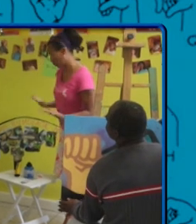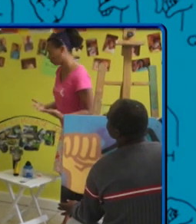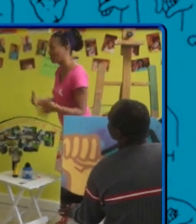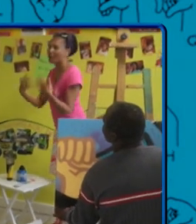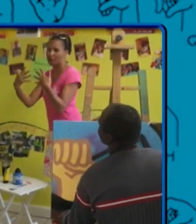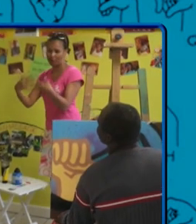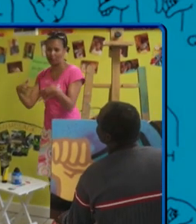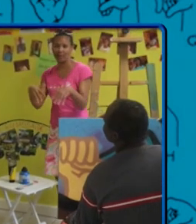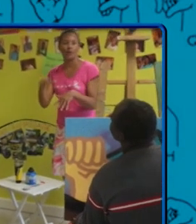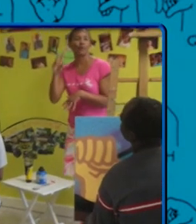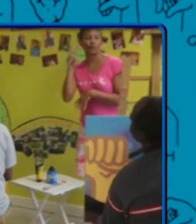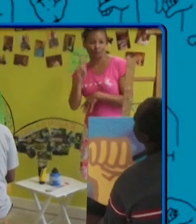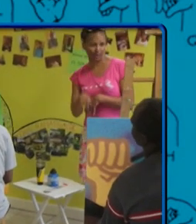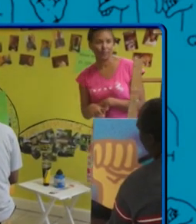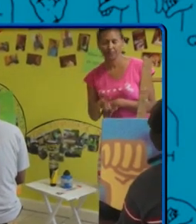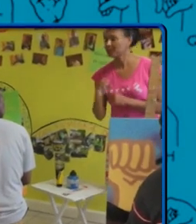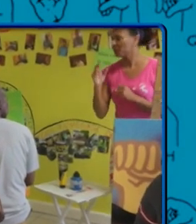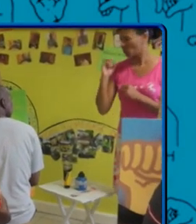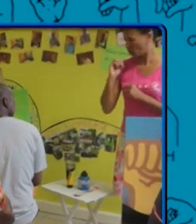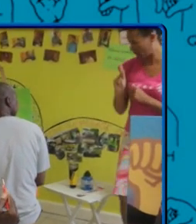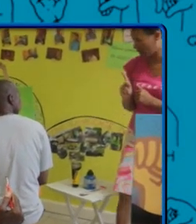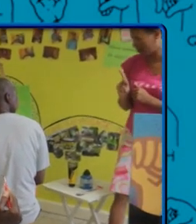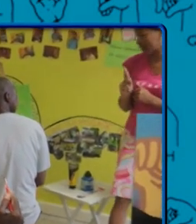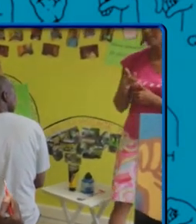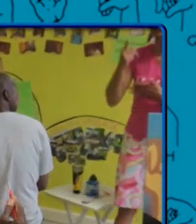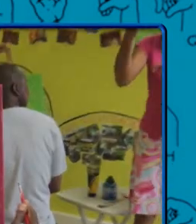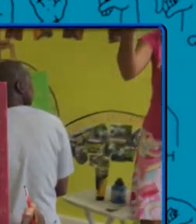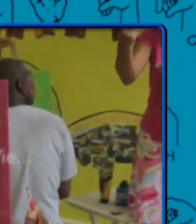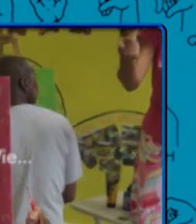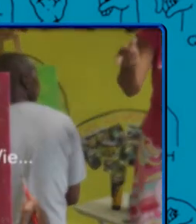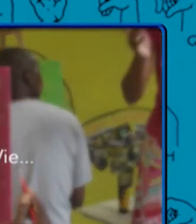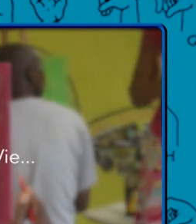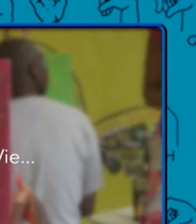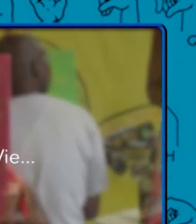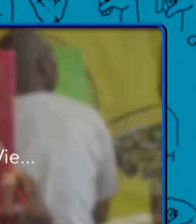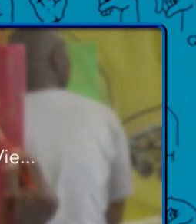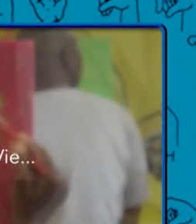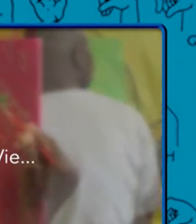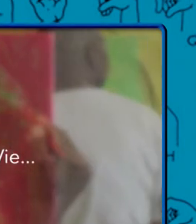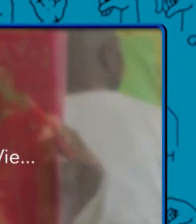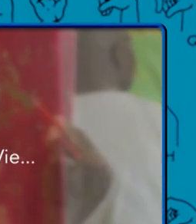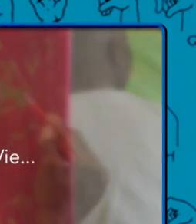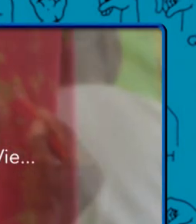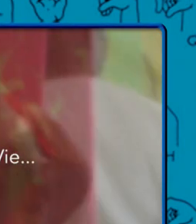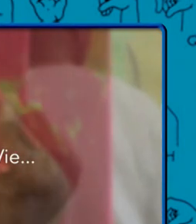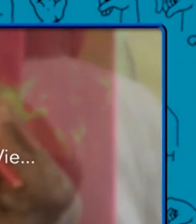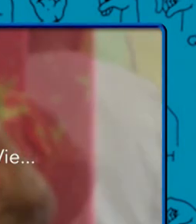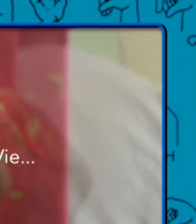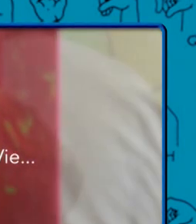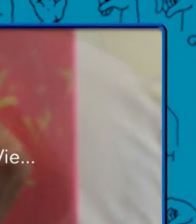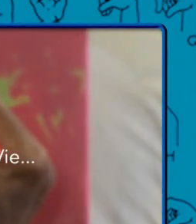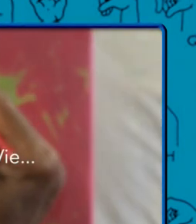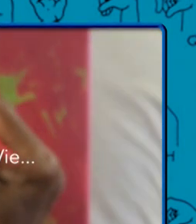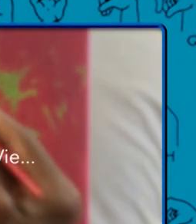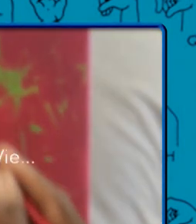pis-sourds. C'est aussi une belle reconnaissance en fait de leur investissement. Alors je vois qu'il y a énormément d'ateliers, est-ce qu'on peut revenir dessus ? Qu'est qu'on peut retrouver justement